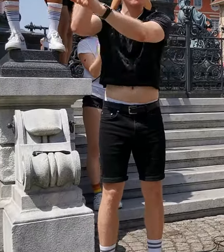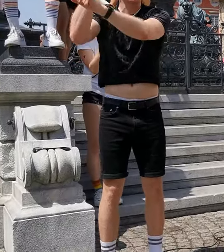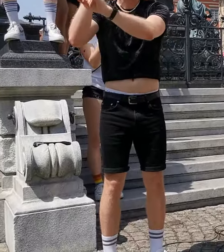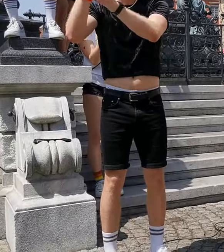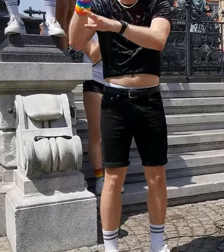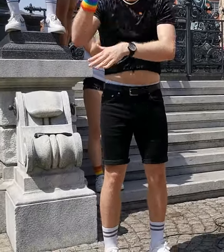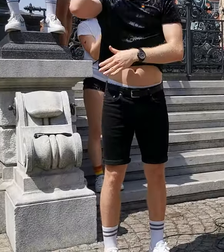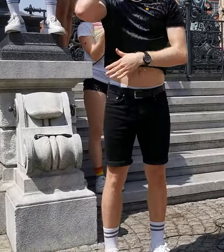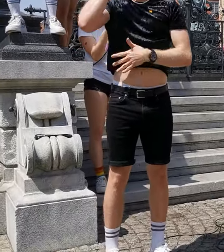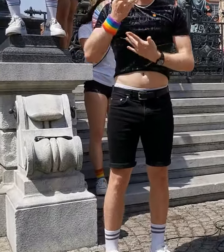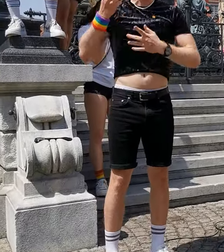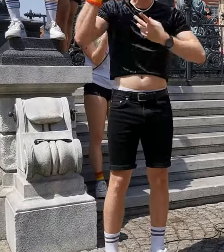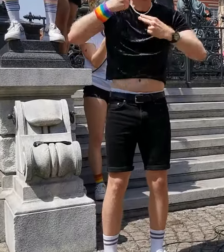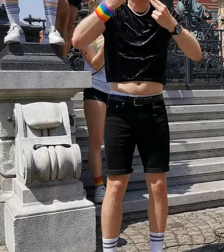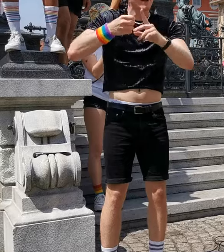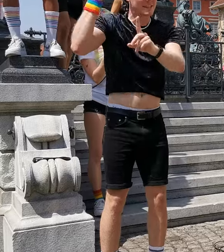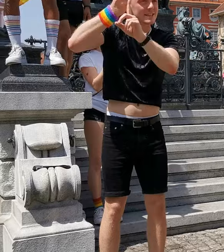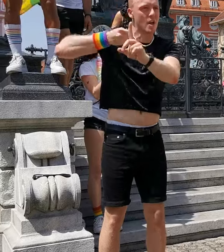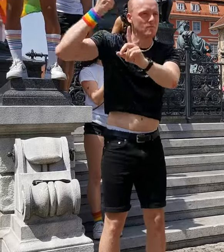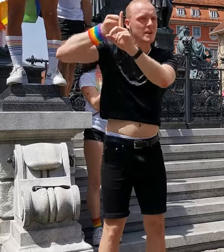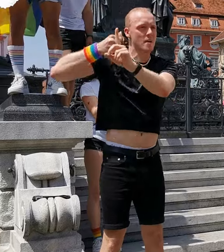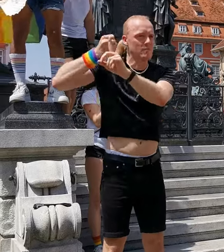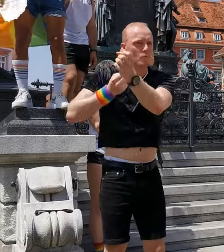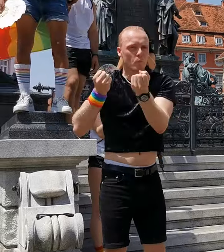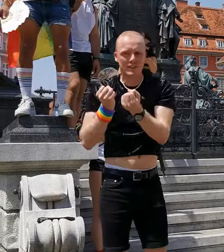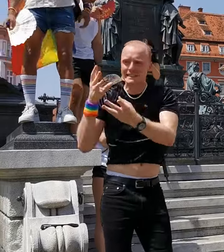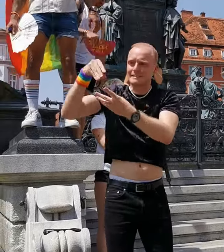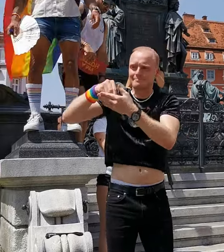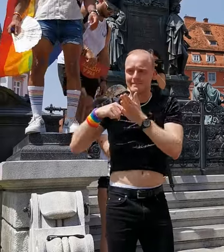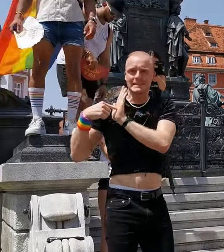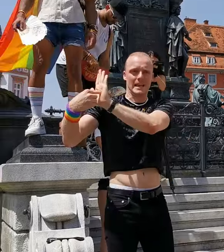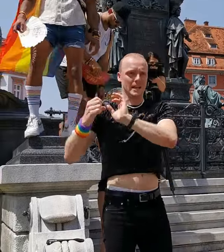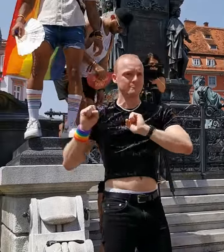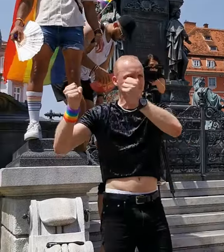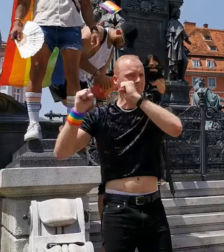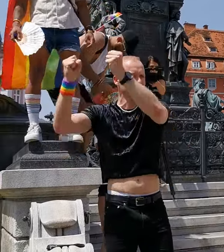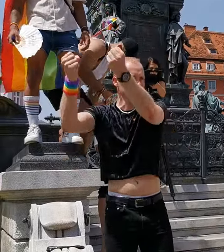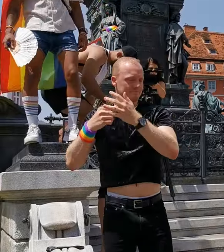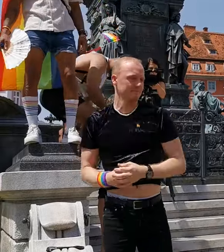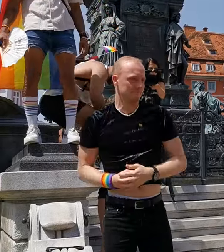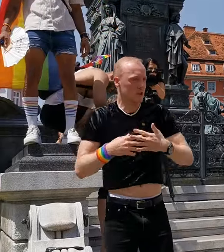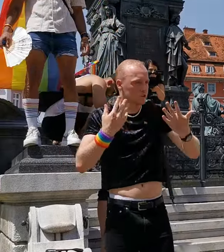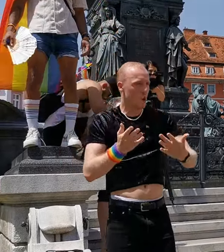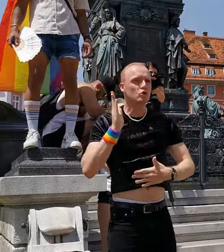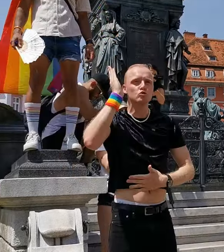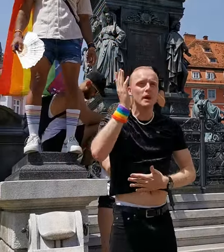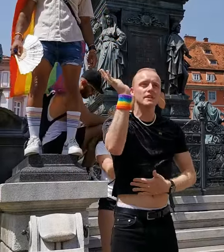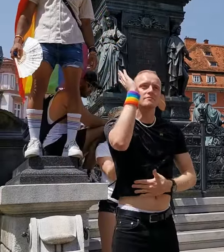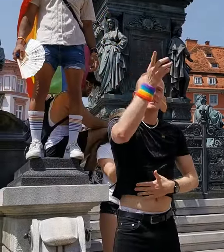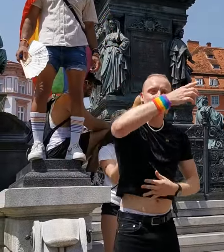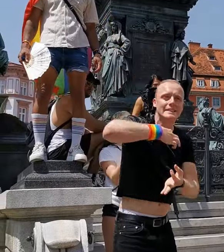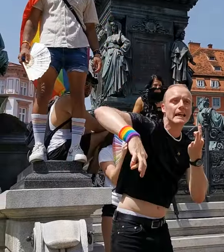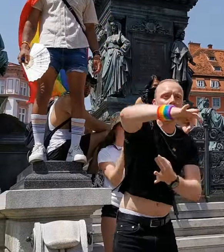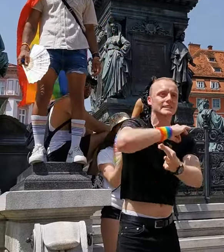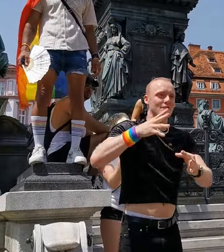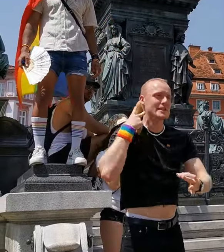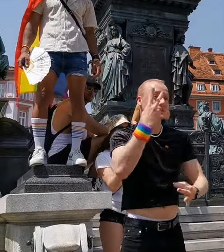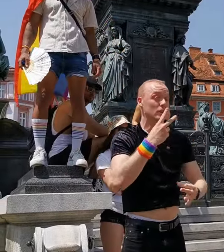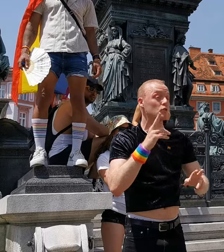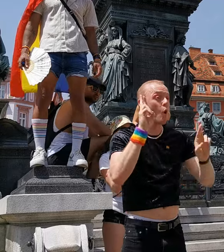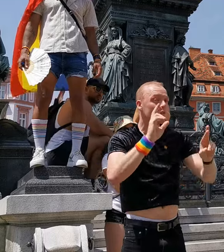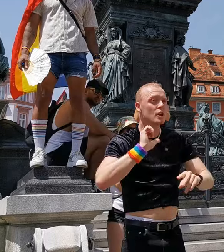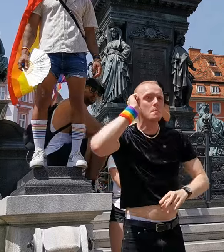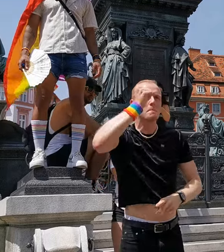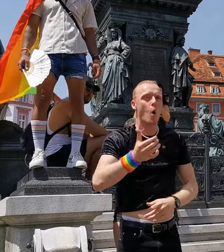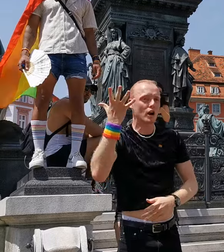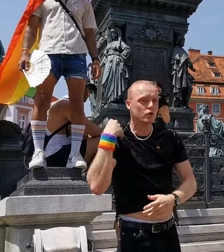weiterhin kämpfen, uns engagieren und politisieren. In diesem Sinne, wir sehen uns heute auf der Tanzfläche und hoffentlich ab morgen auf